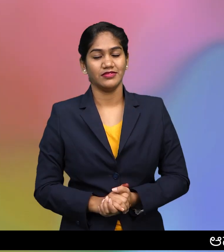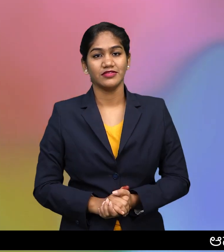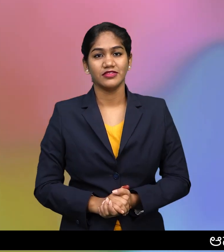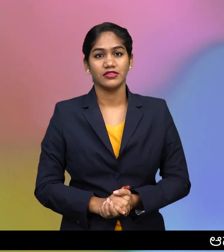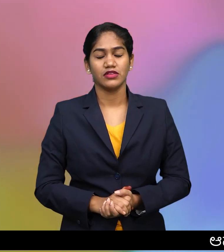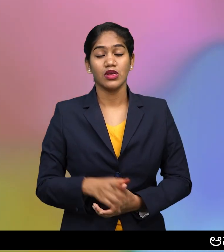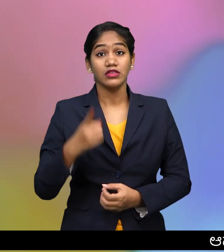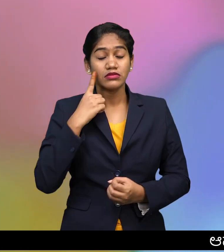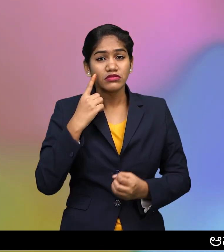ಆಘಾತಗಳಿಂದ